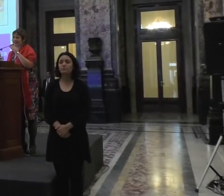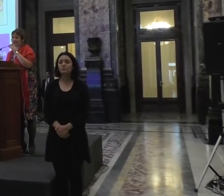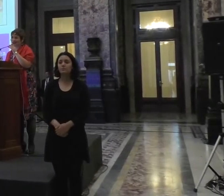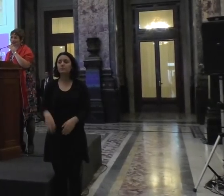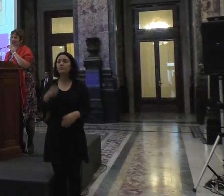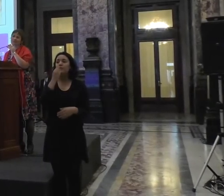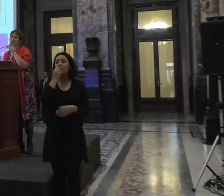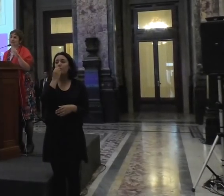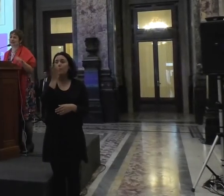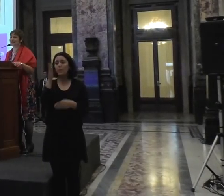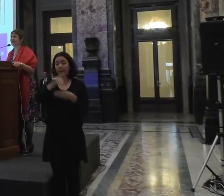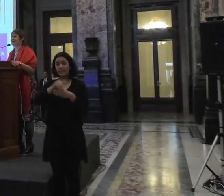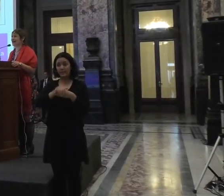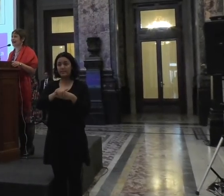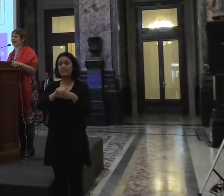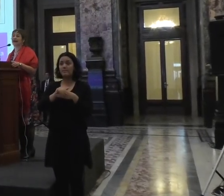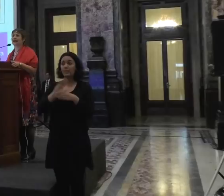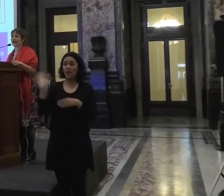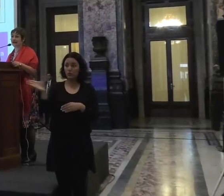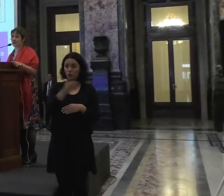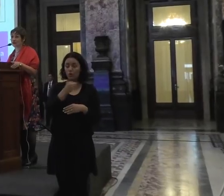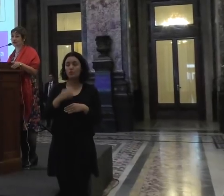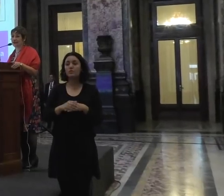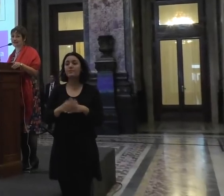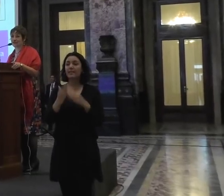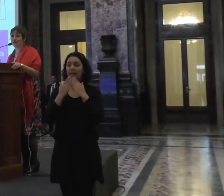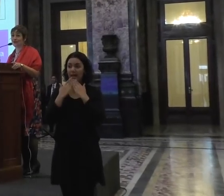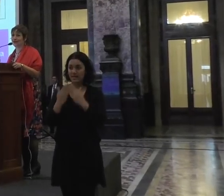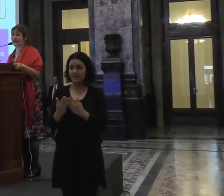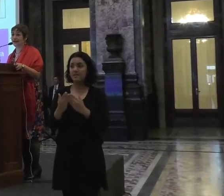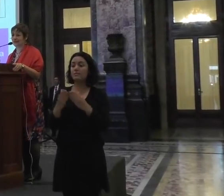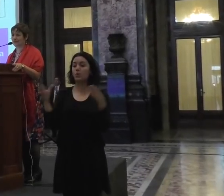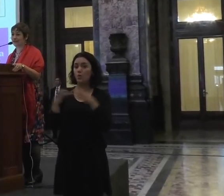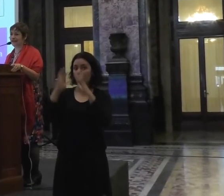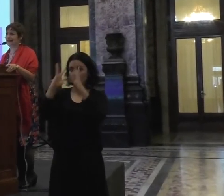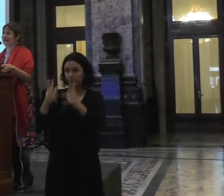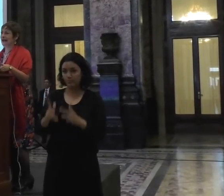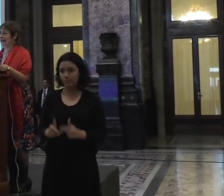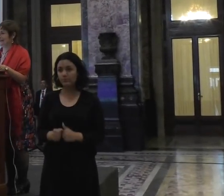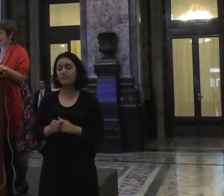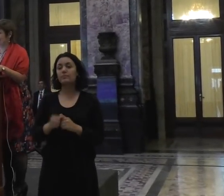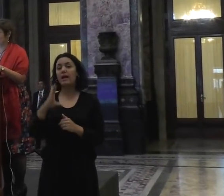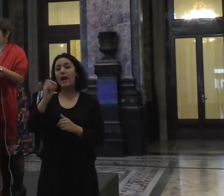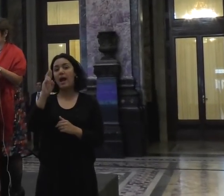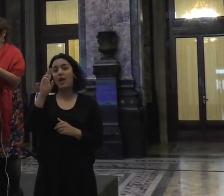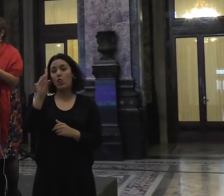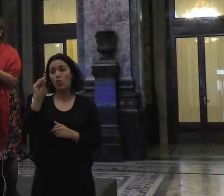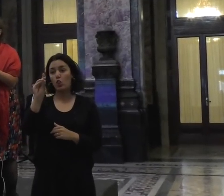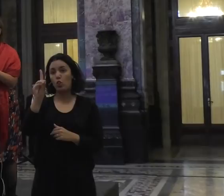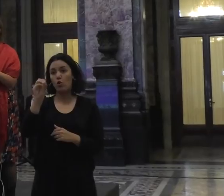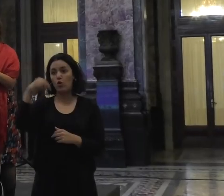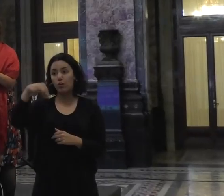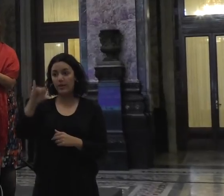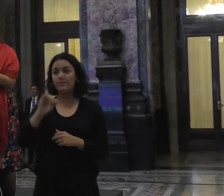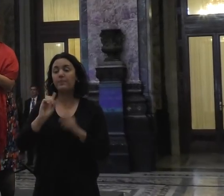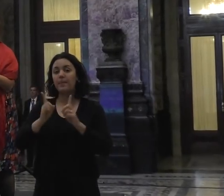Buenas tardes a todos. Muchas gracias al comité organizador, a Ale Carboni, a la decana de la facultad,